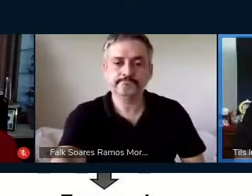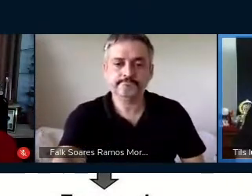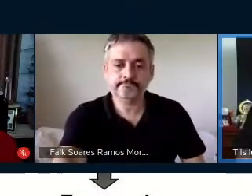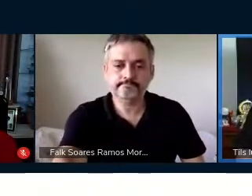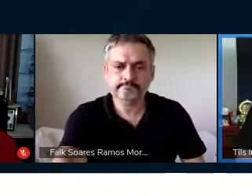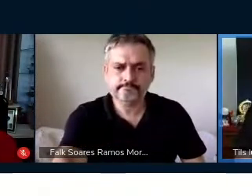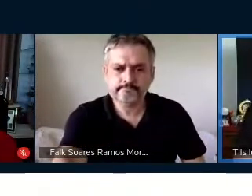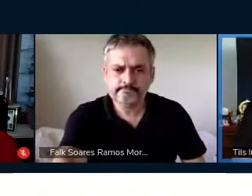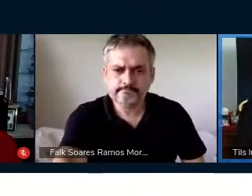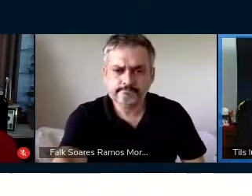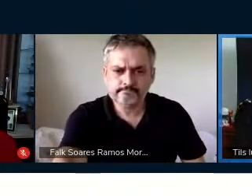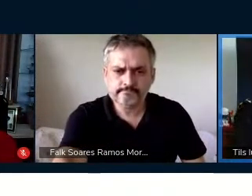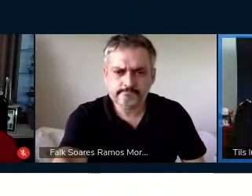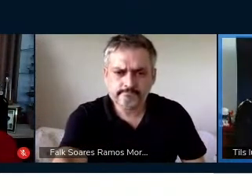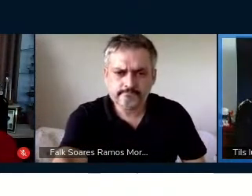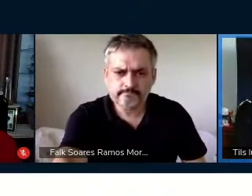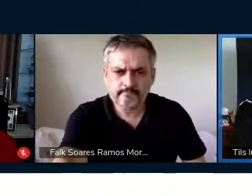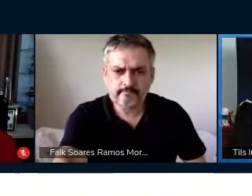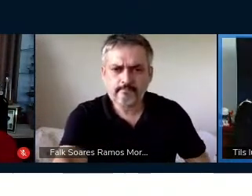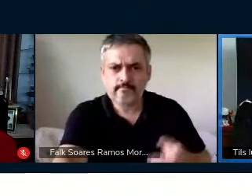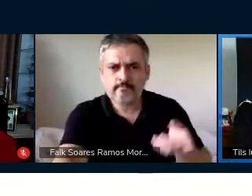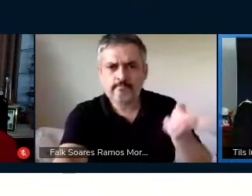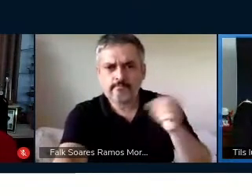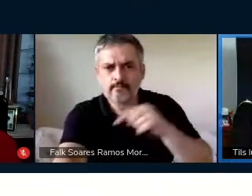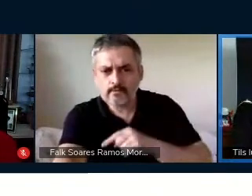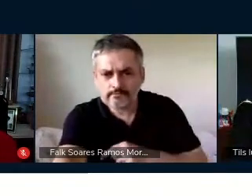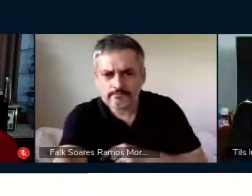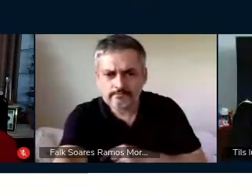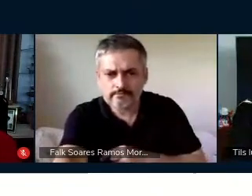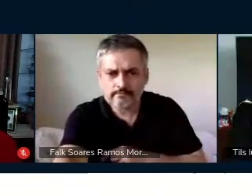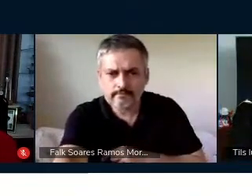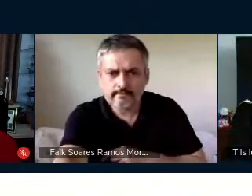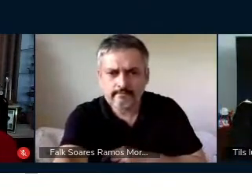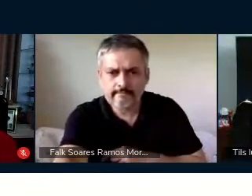o construto proposto por Faust.